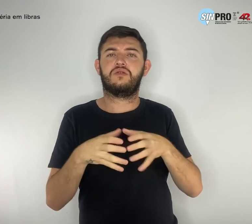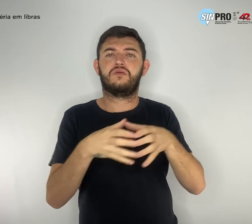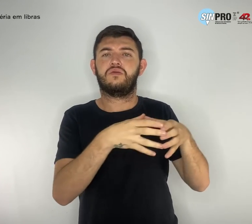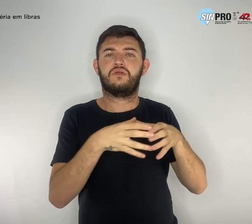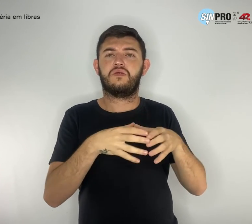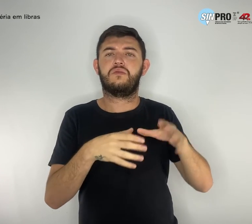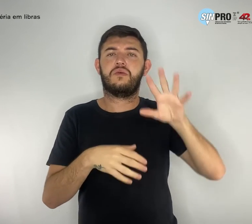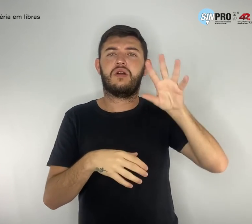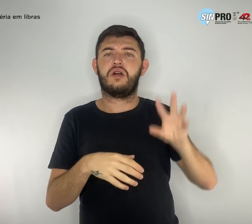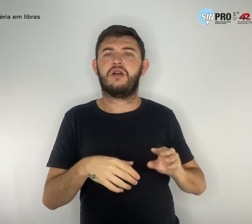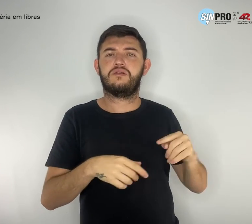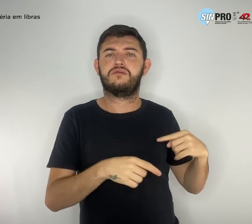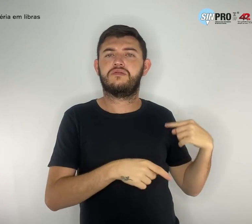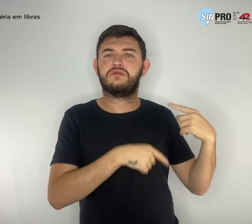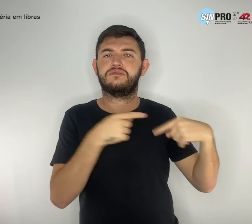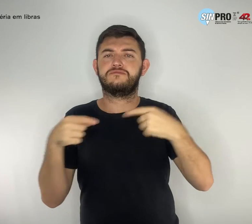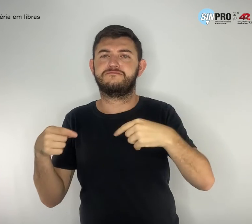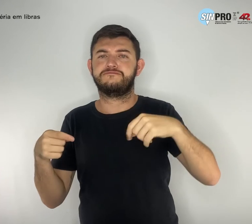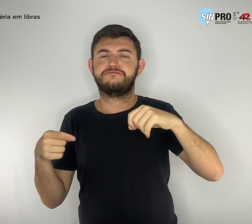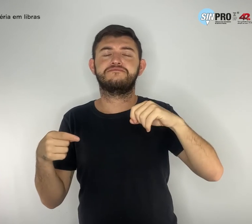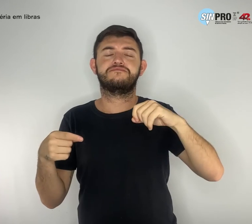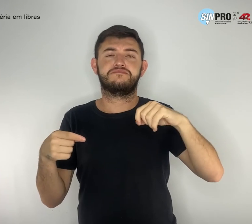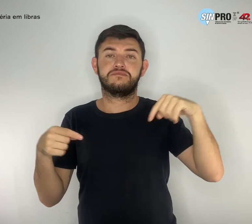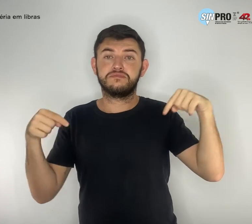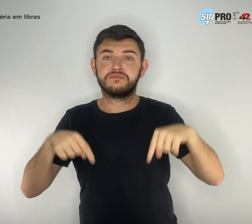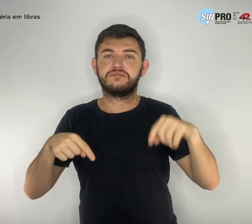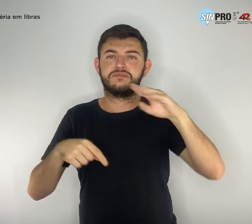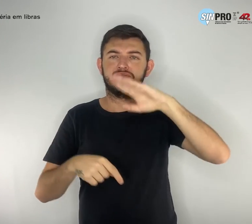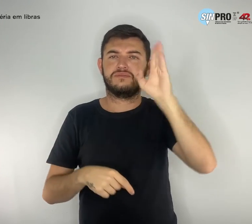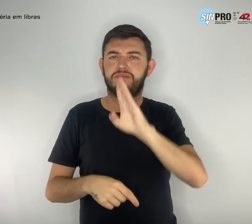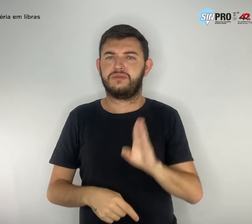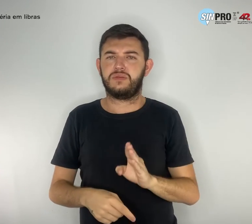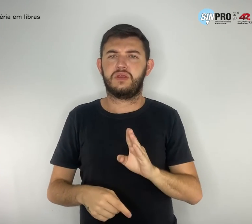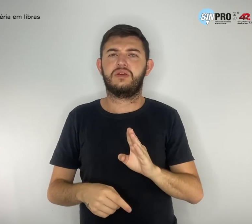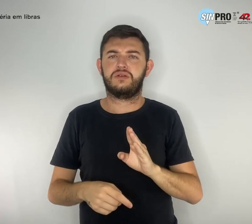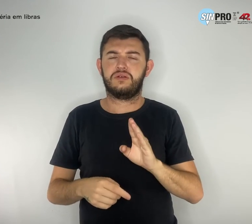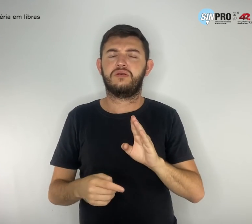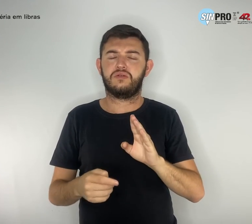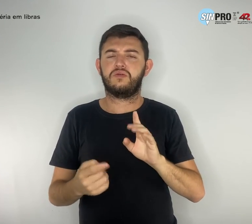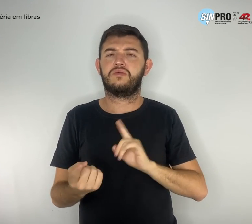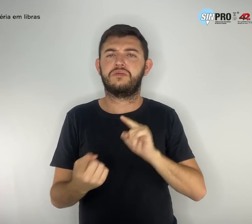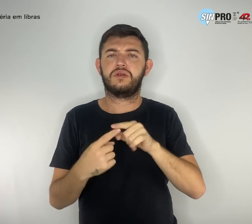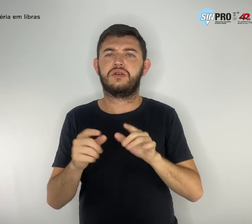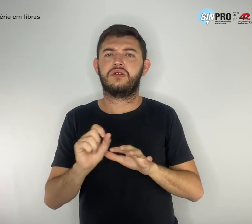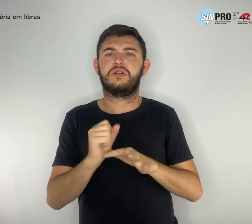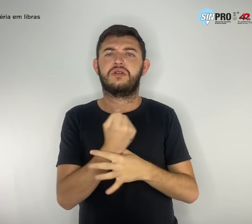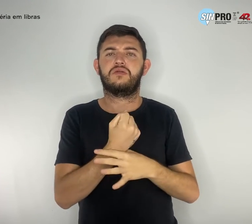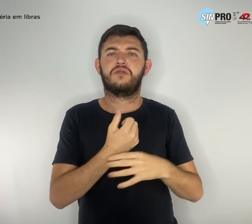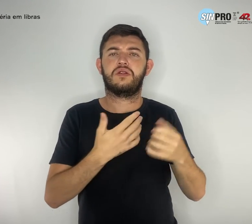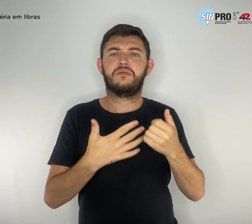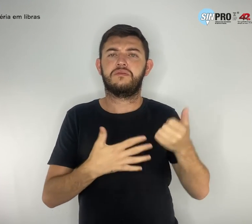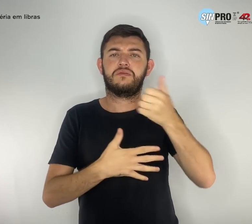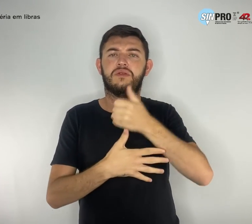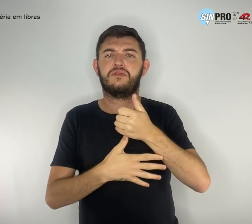Brasil são produzidas de forma a assegurar os privilégios sociais aos grupos